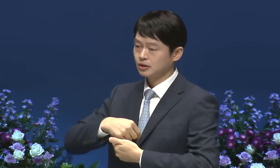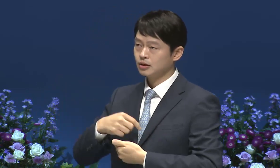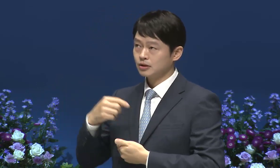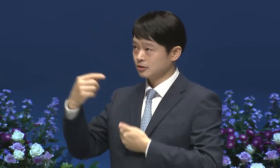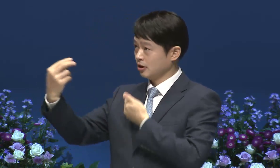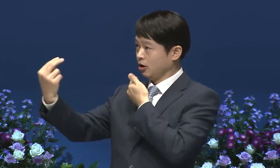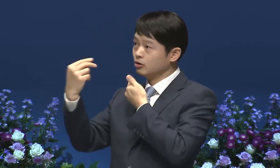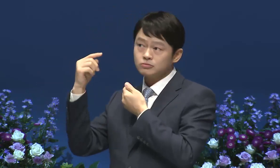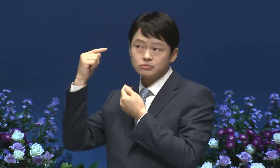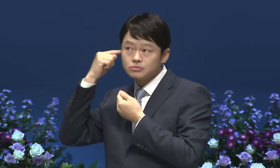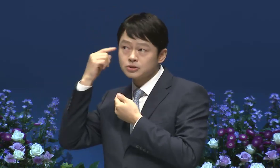지금 많은 성도님들은